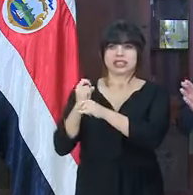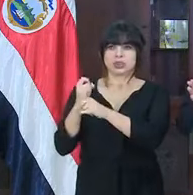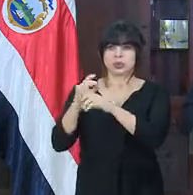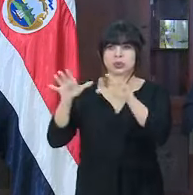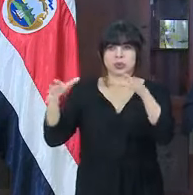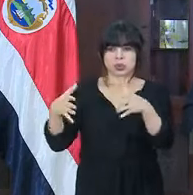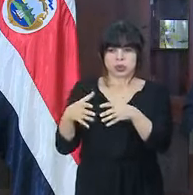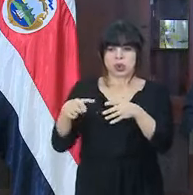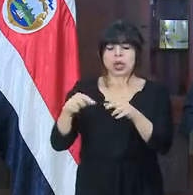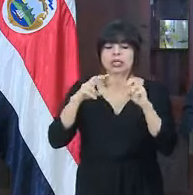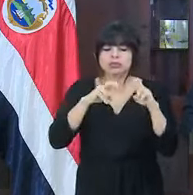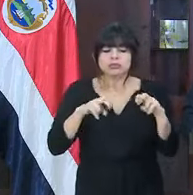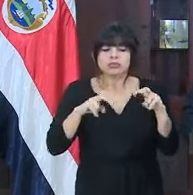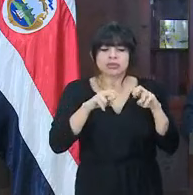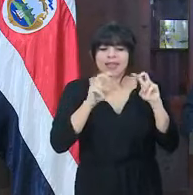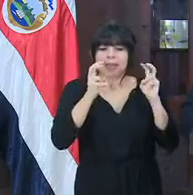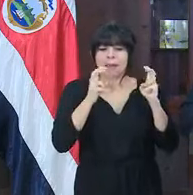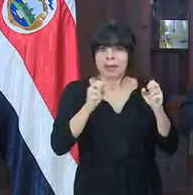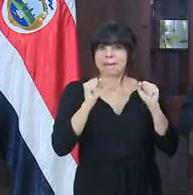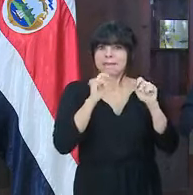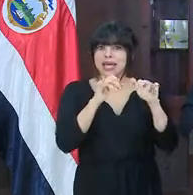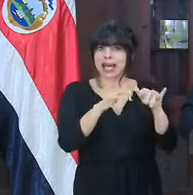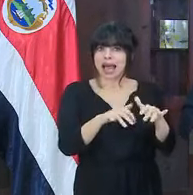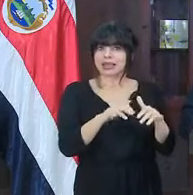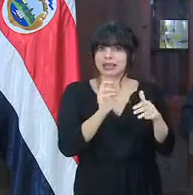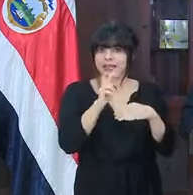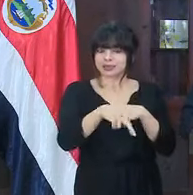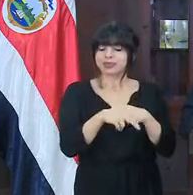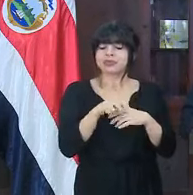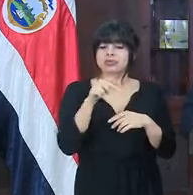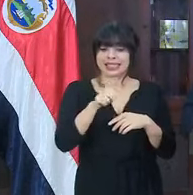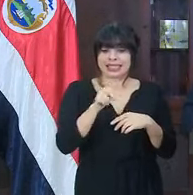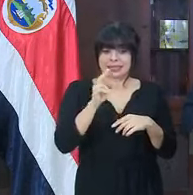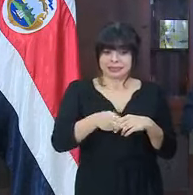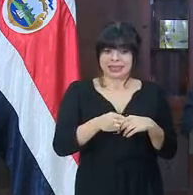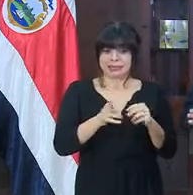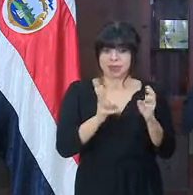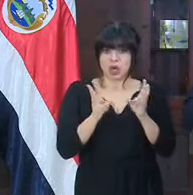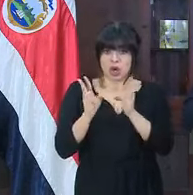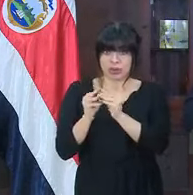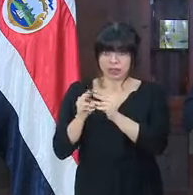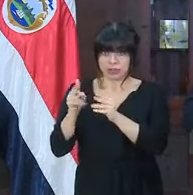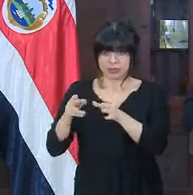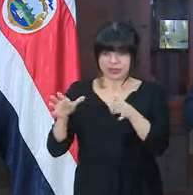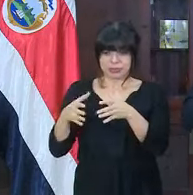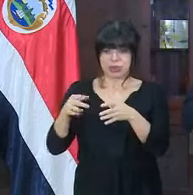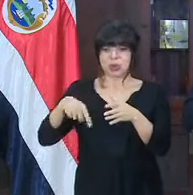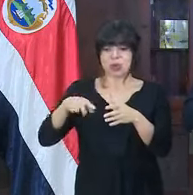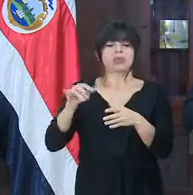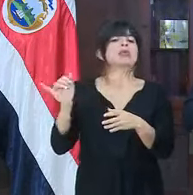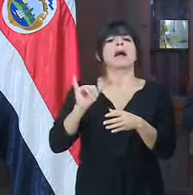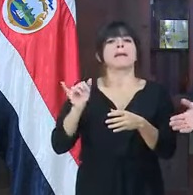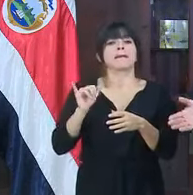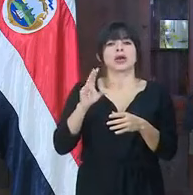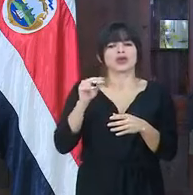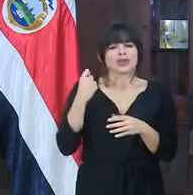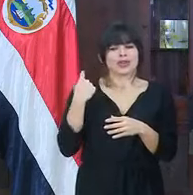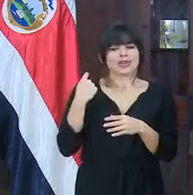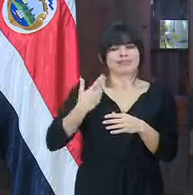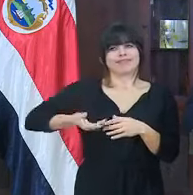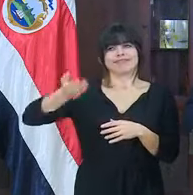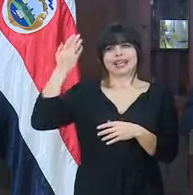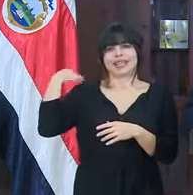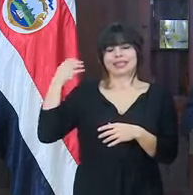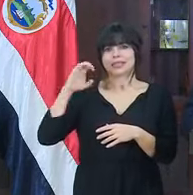que revisa los flujos migratorios. En el marco de esa comisión, también, no recientemente,